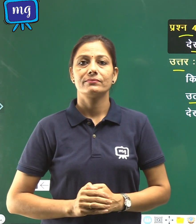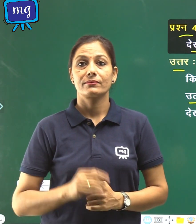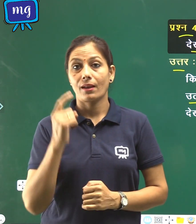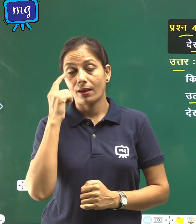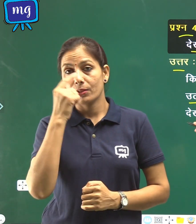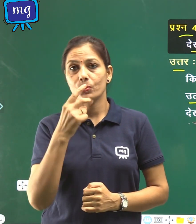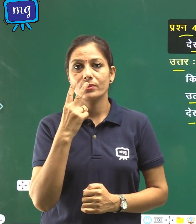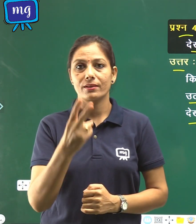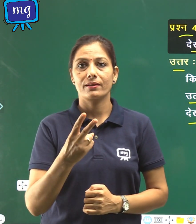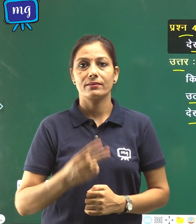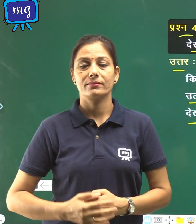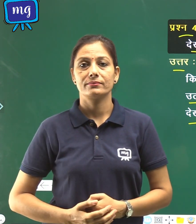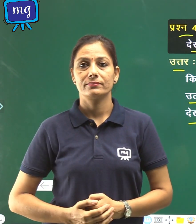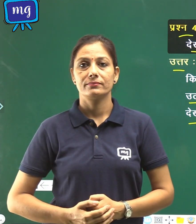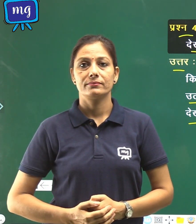नेत्रों से देखा।